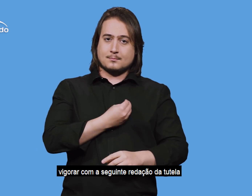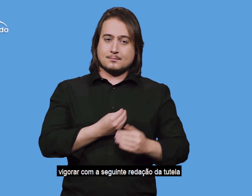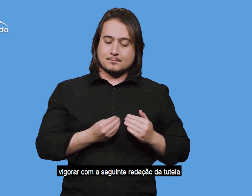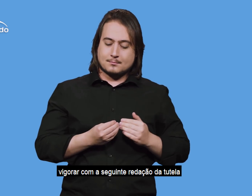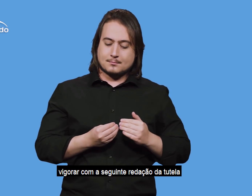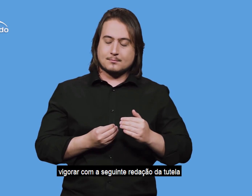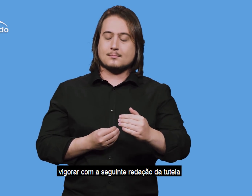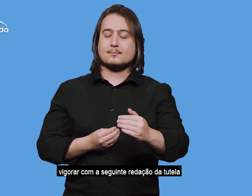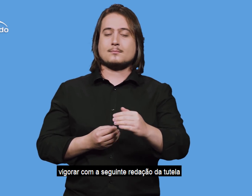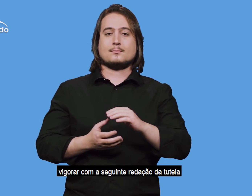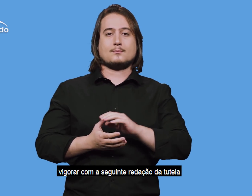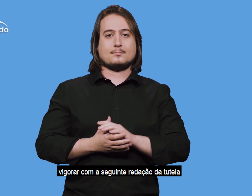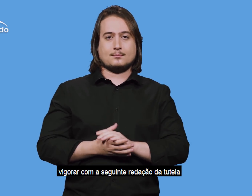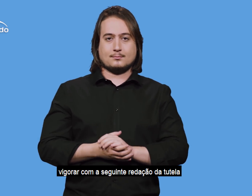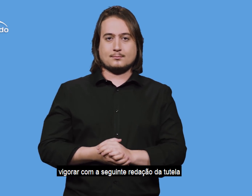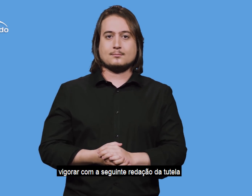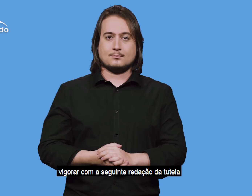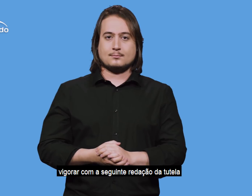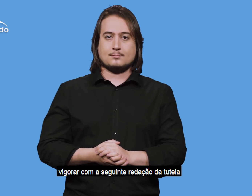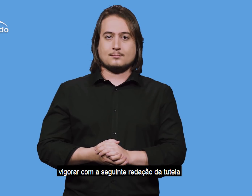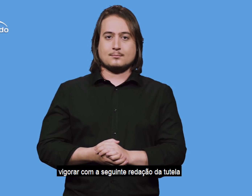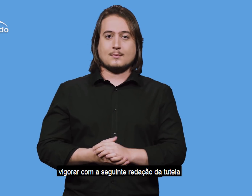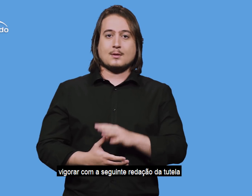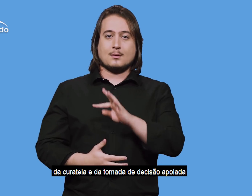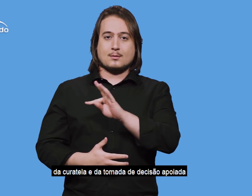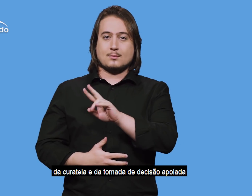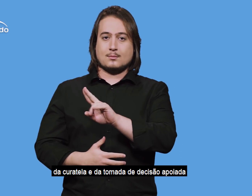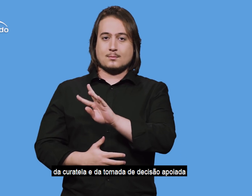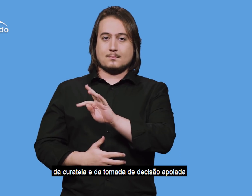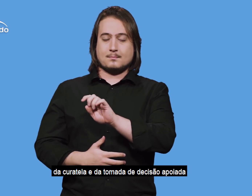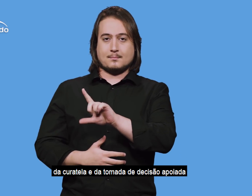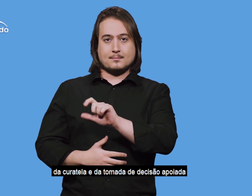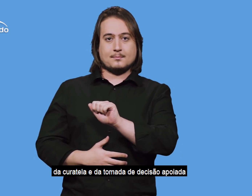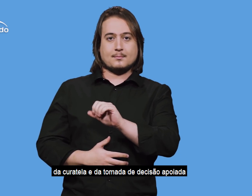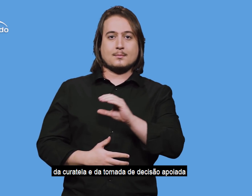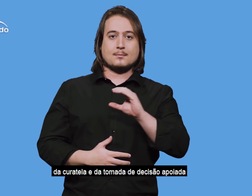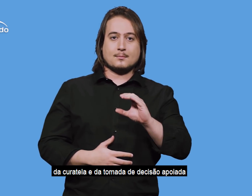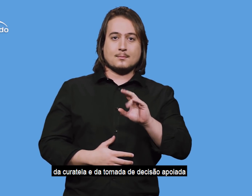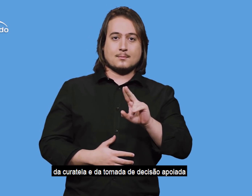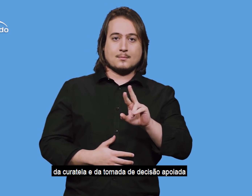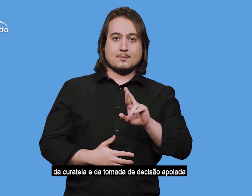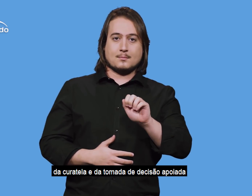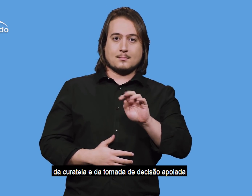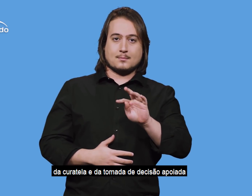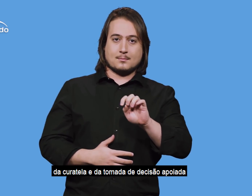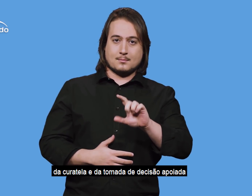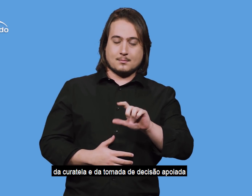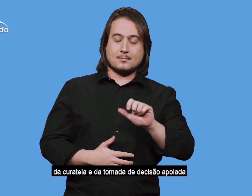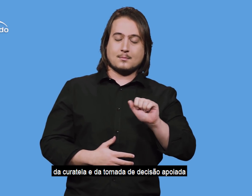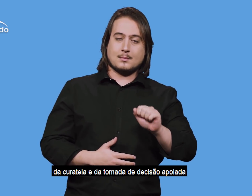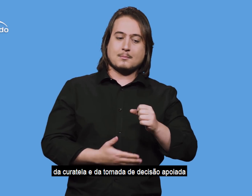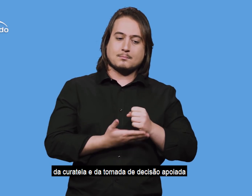a seguinte redação da tutela da curatela e da tomada de decisão apoiada